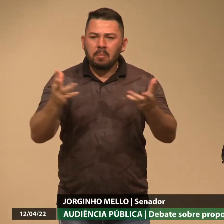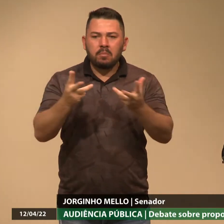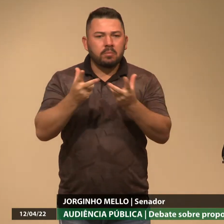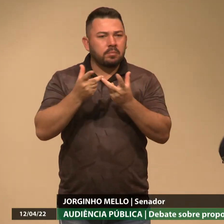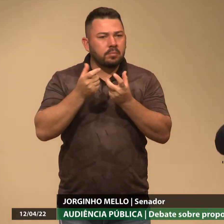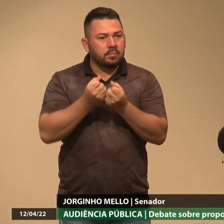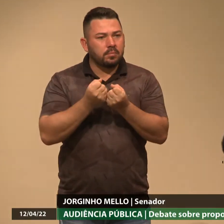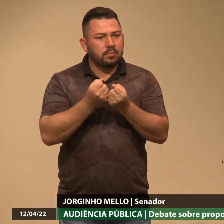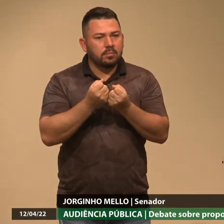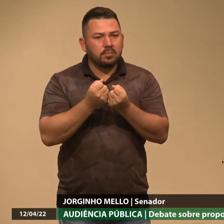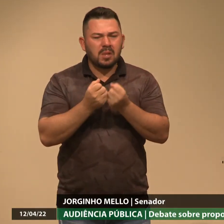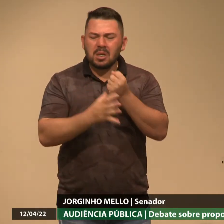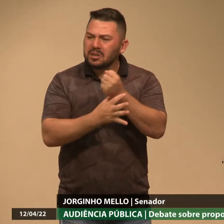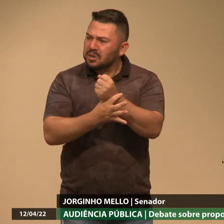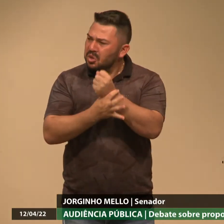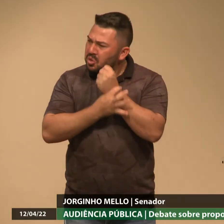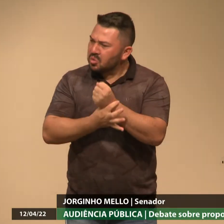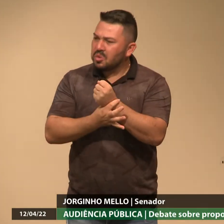segurança